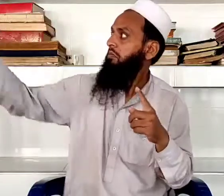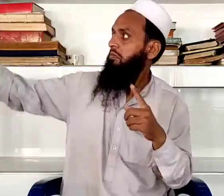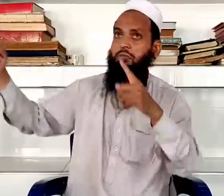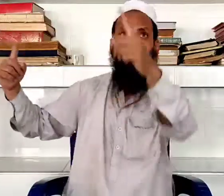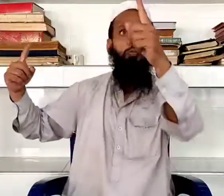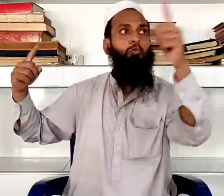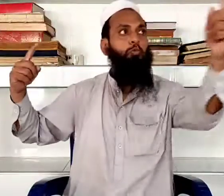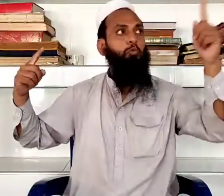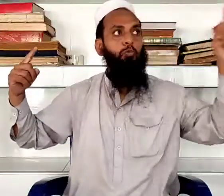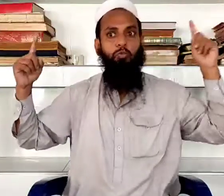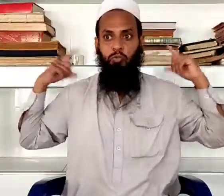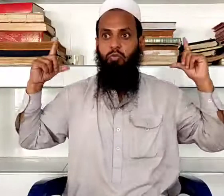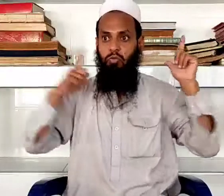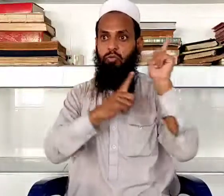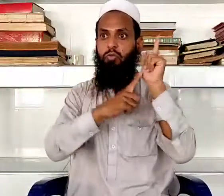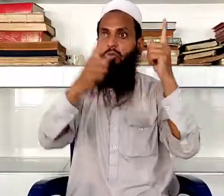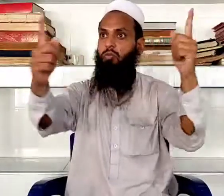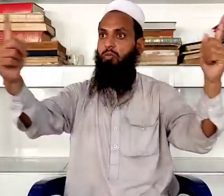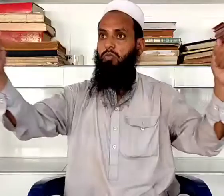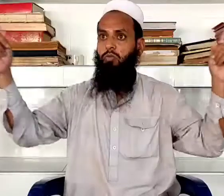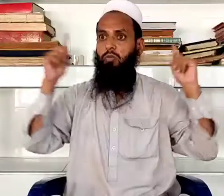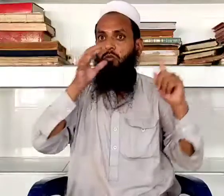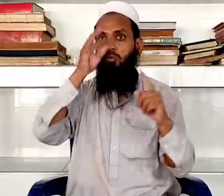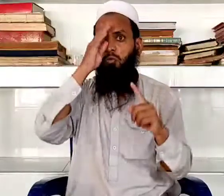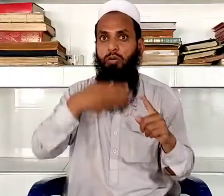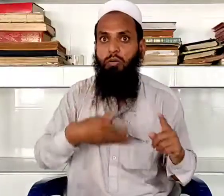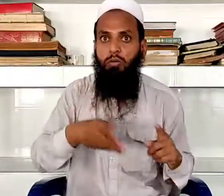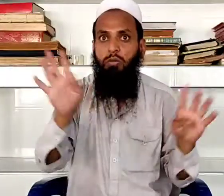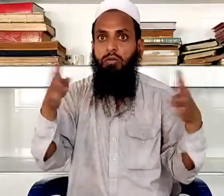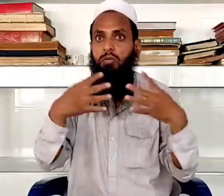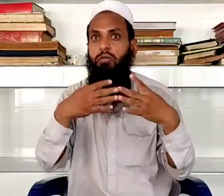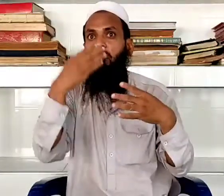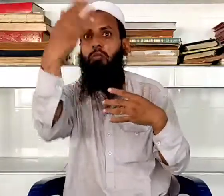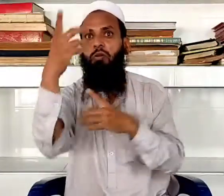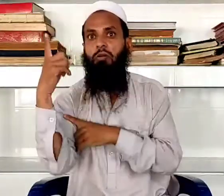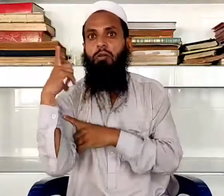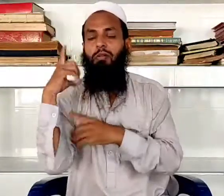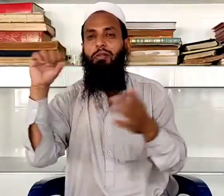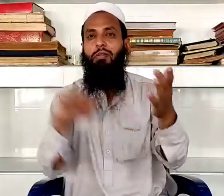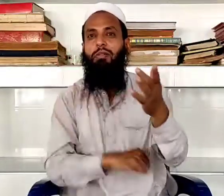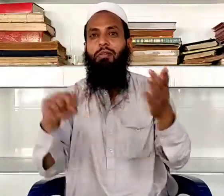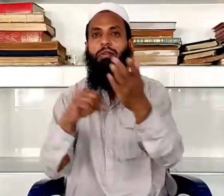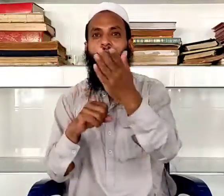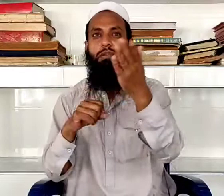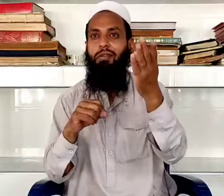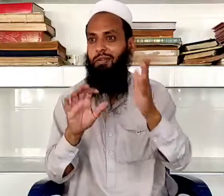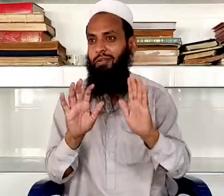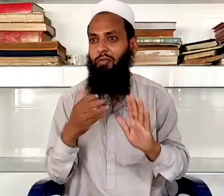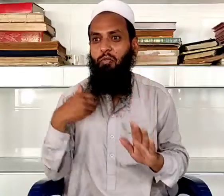آئے, تیسری بیوی کا نام لیلا بنت مسعود بن خالد ہے, چوتھی بیوی کا نام ام البنی